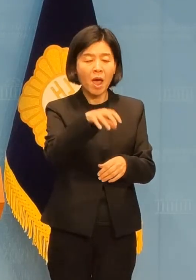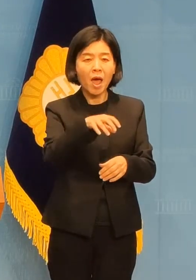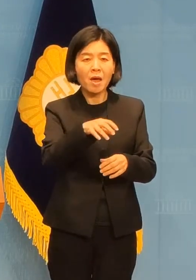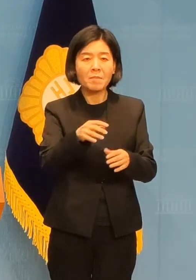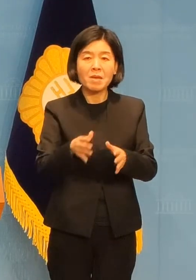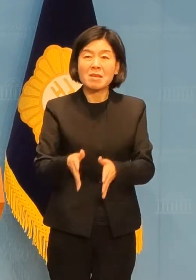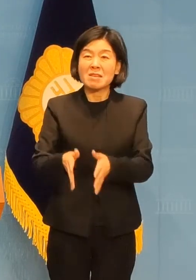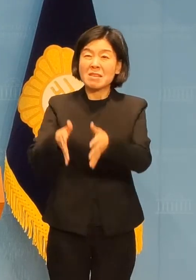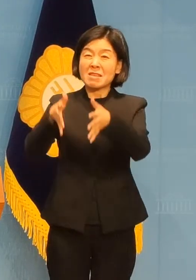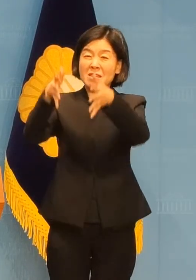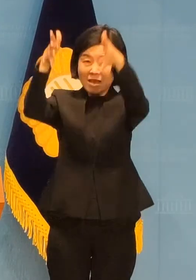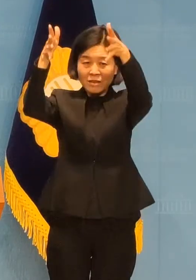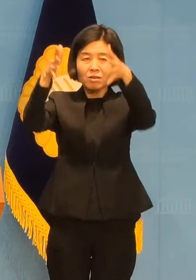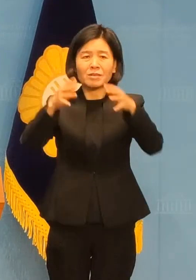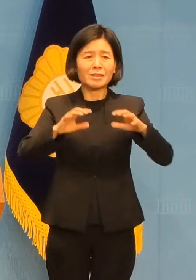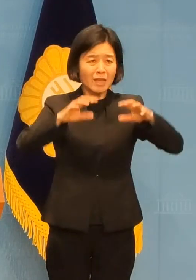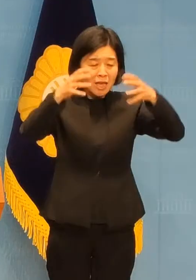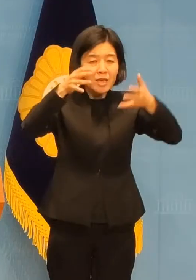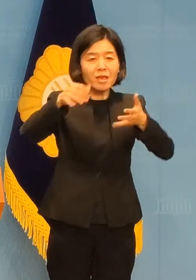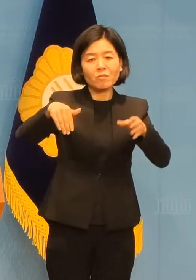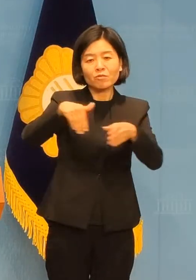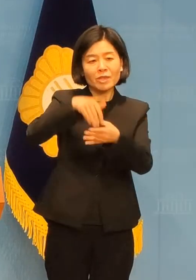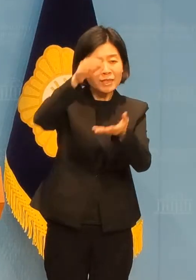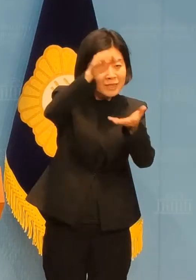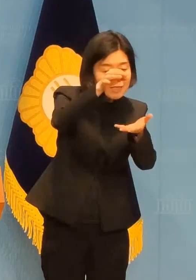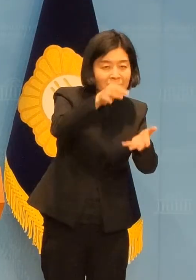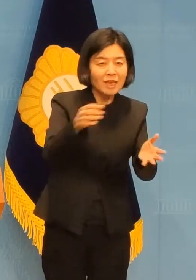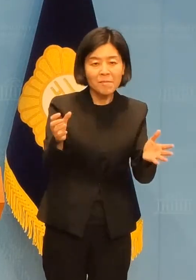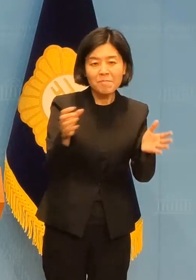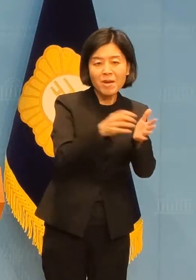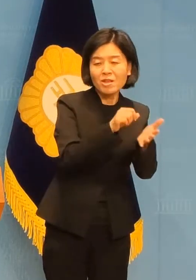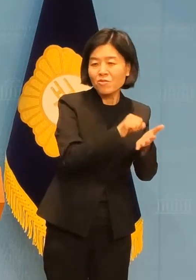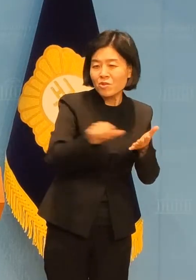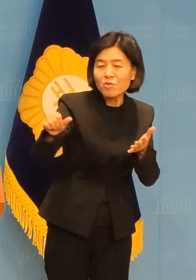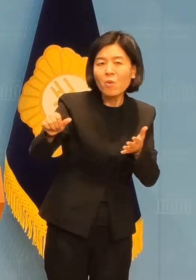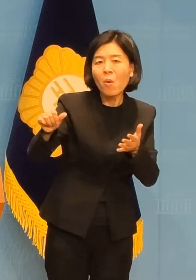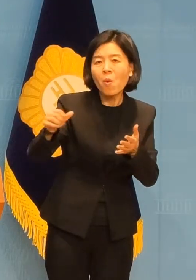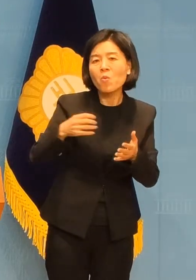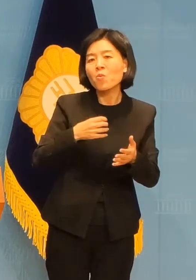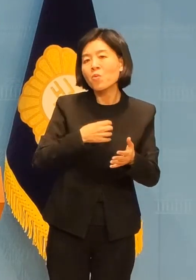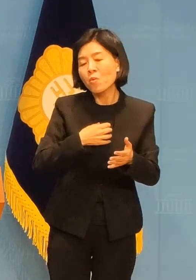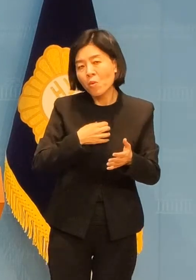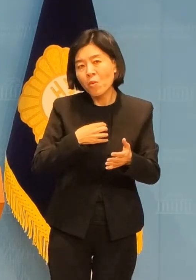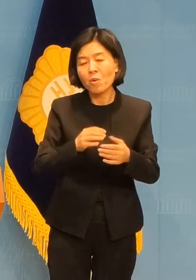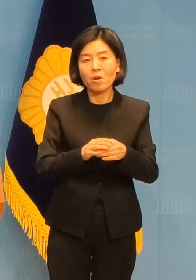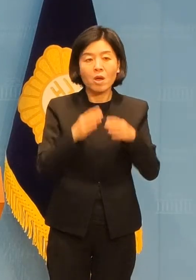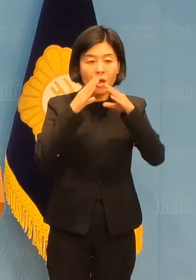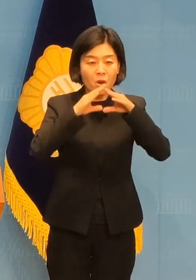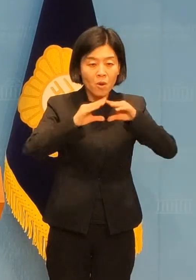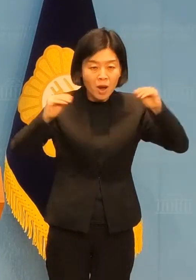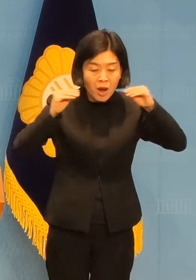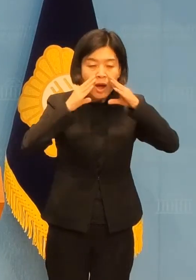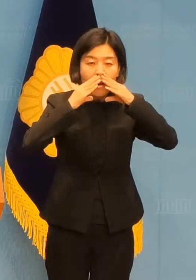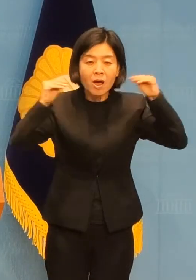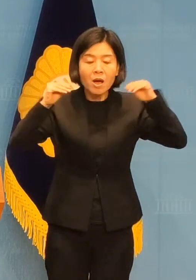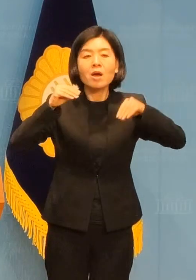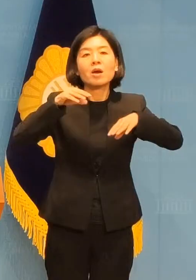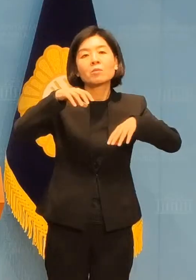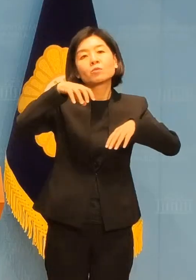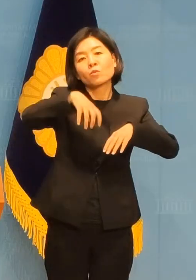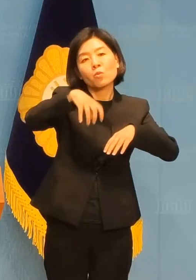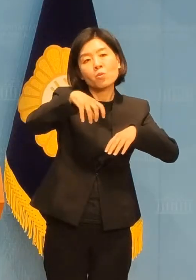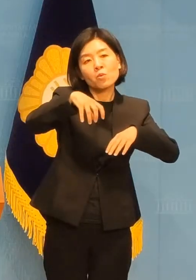등재 취소를 할 수 있게 만드는 일이라든가, 광화문 앞에 원래